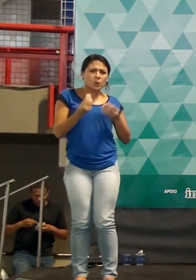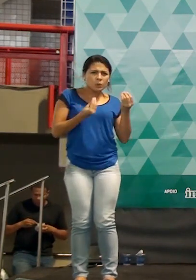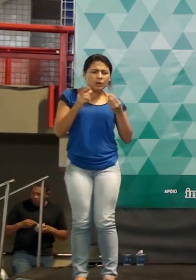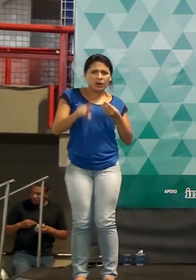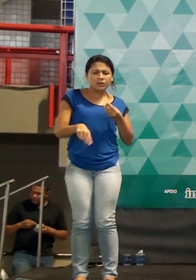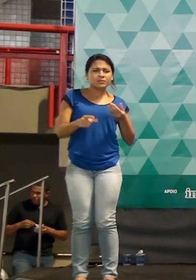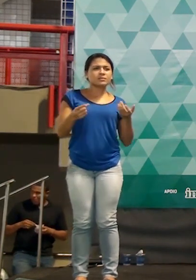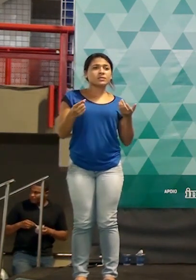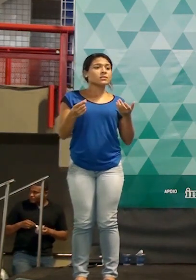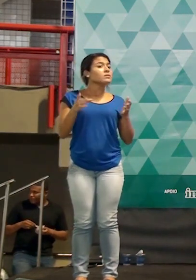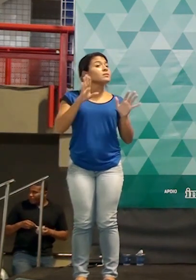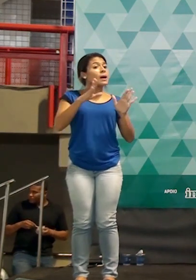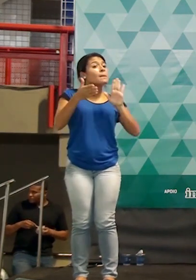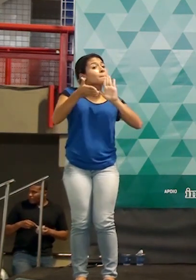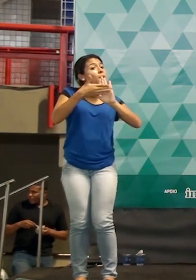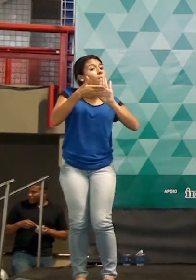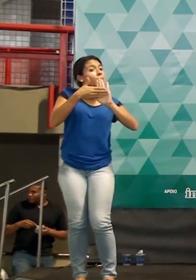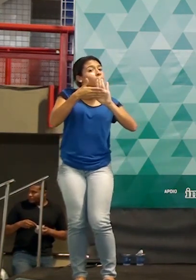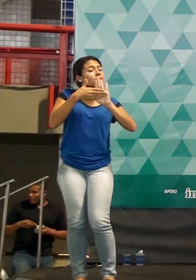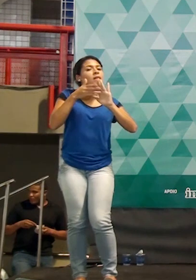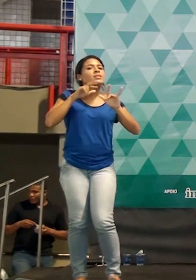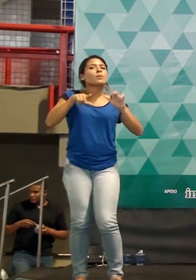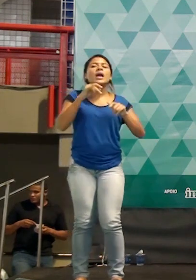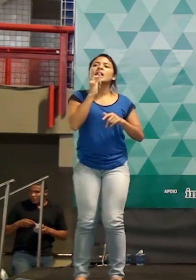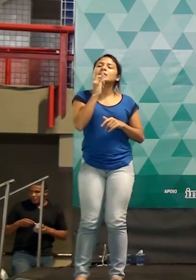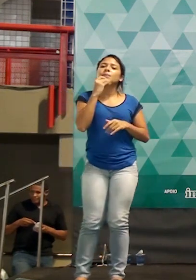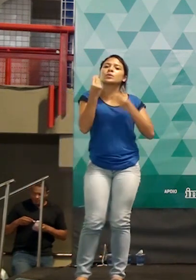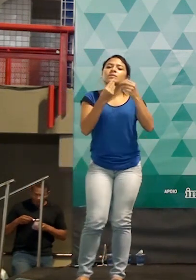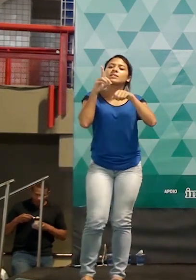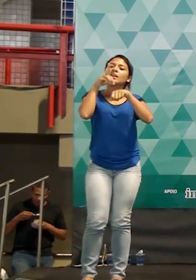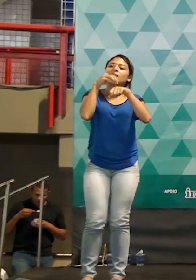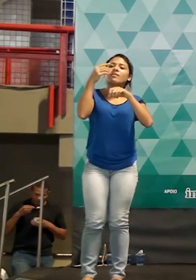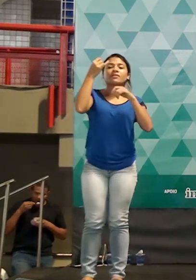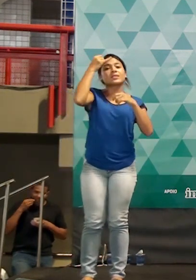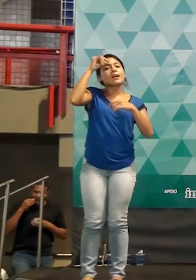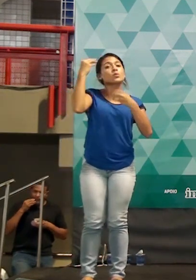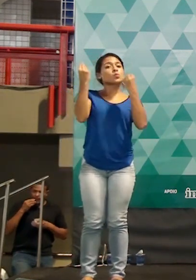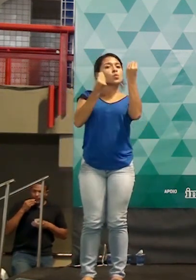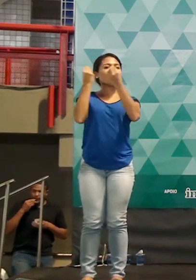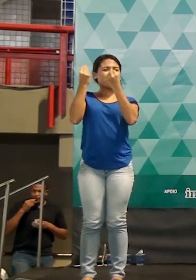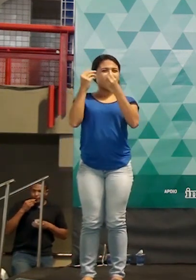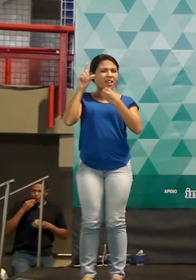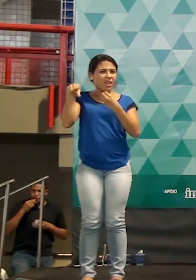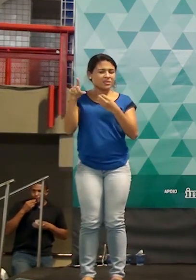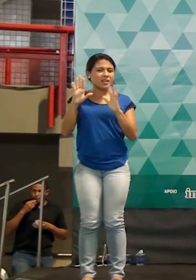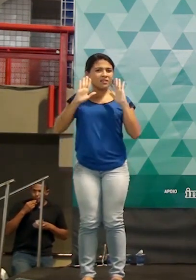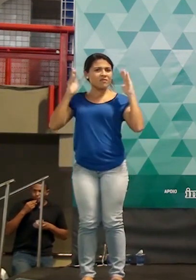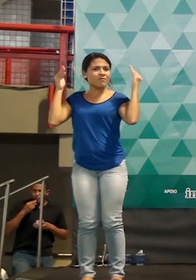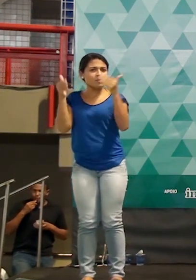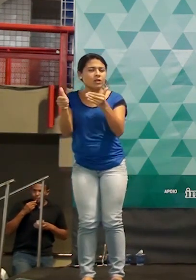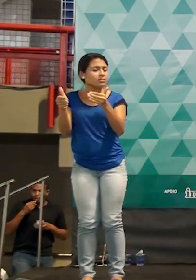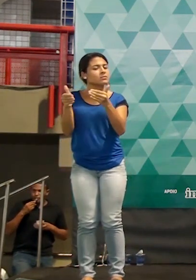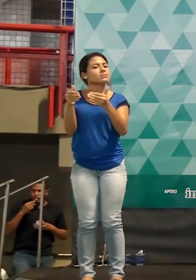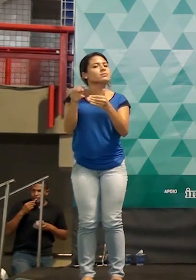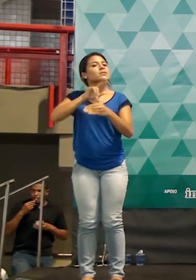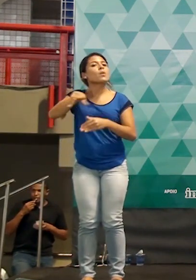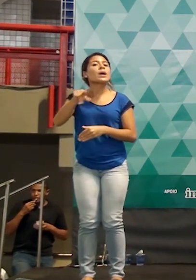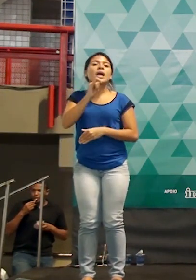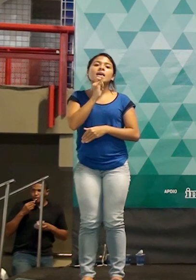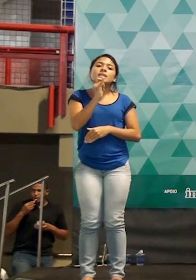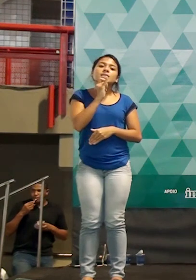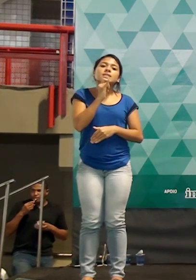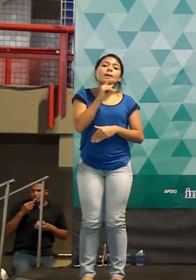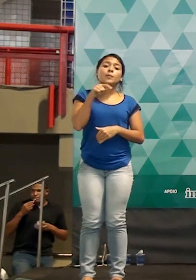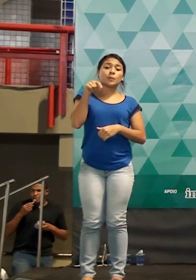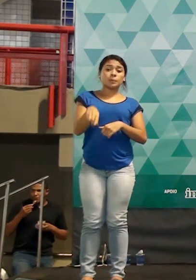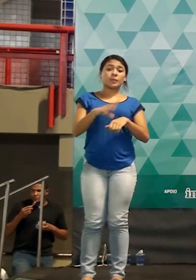deve ser combatida a dengue. O tema da redação não é esse. Ele quer saber quais são os efeitos dessa